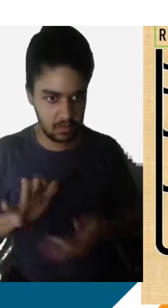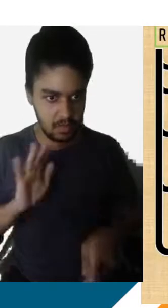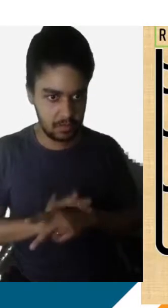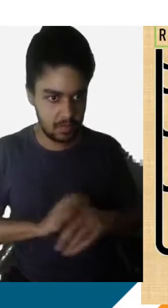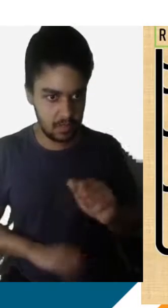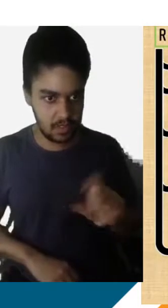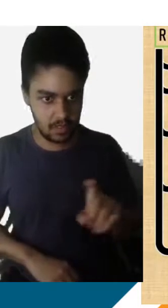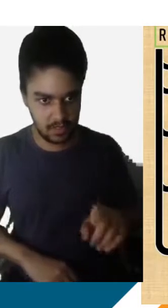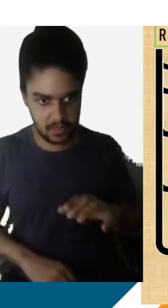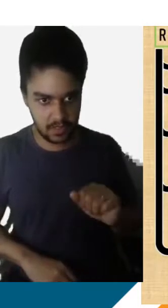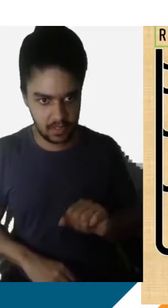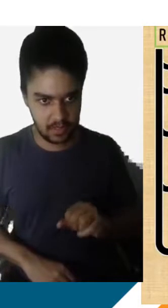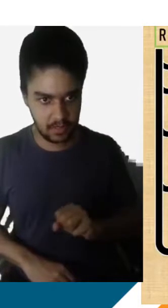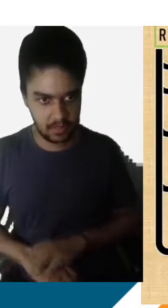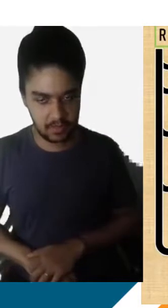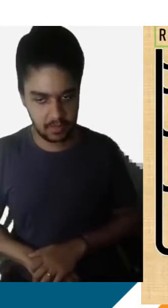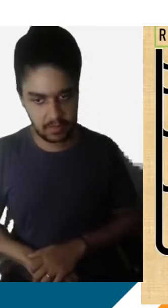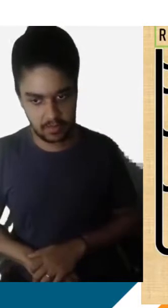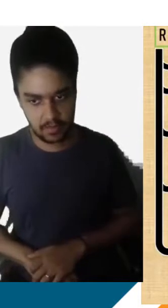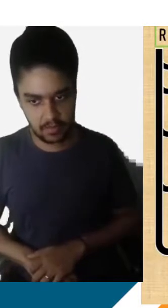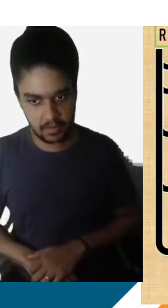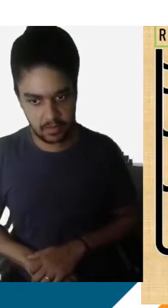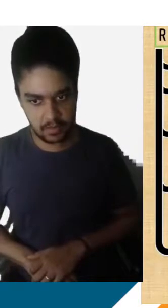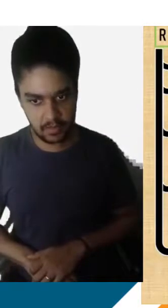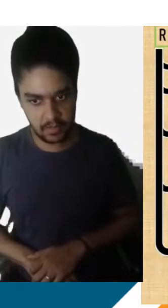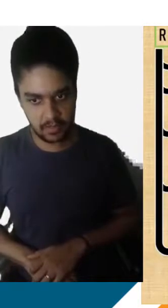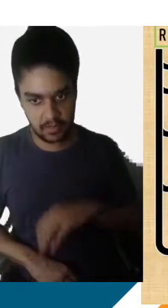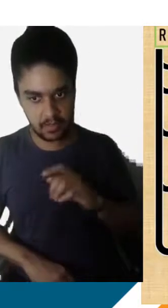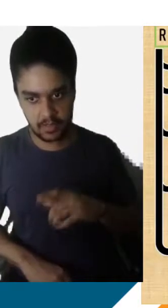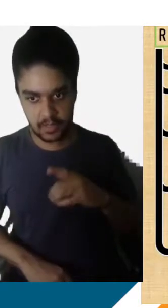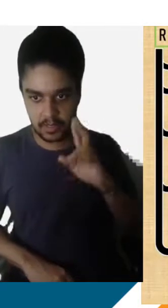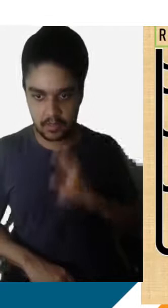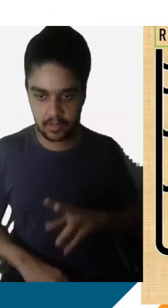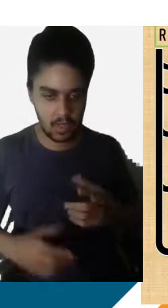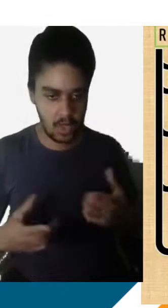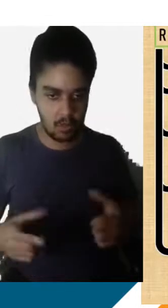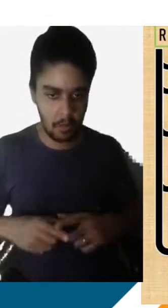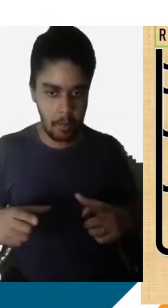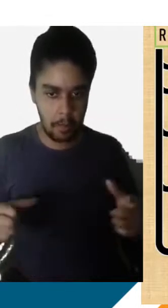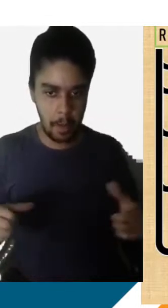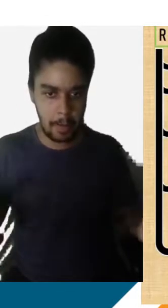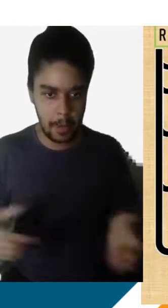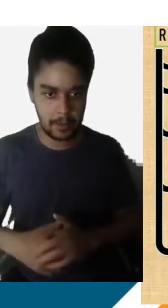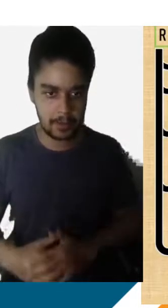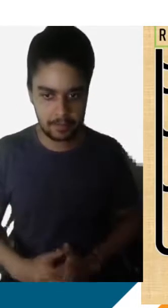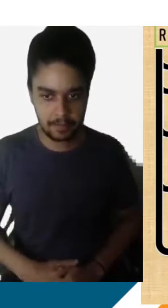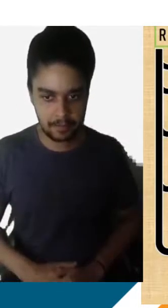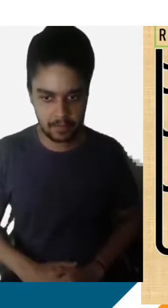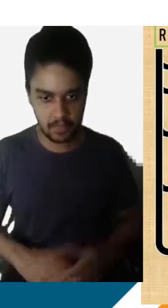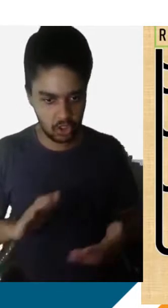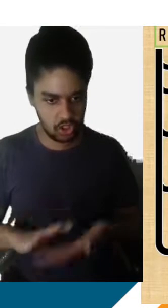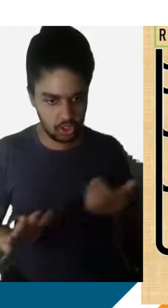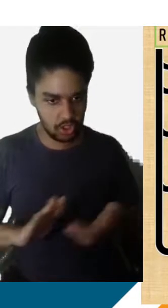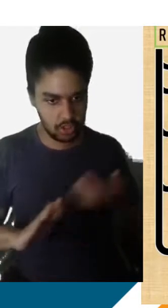por Aziz Absaber de verificar as superfícies onde há um maior aumento onde há